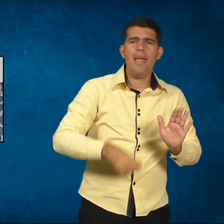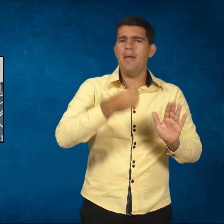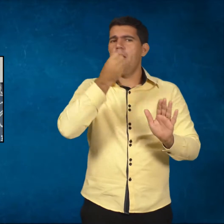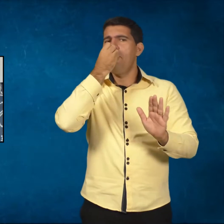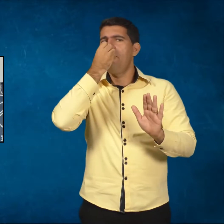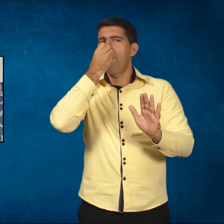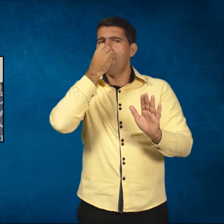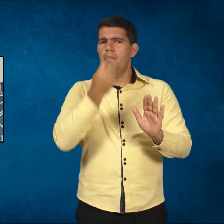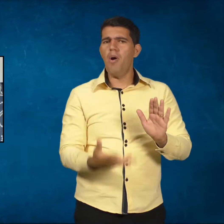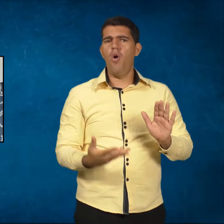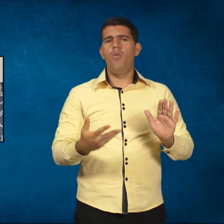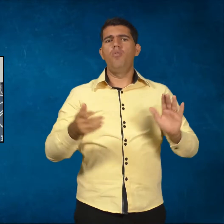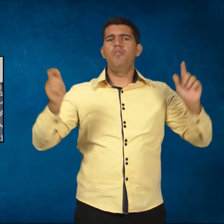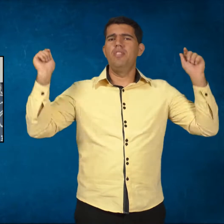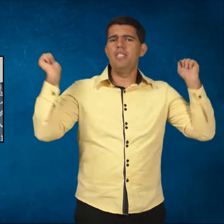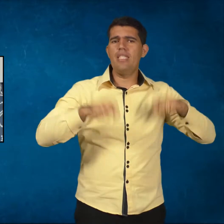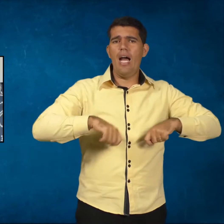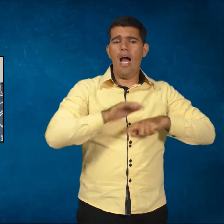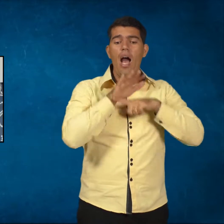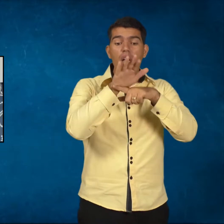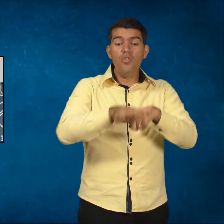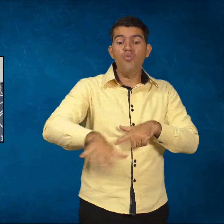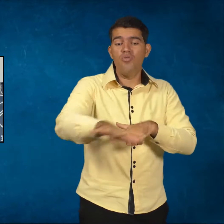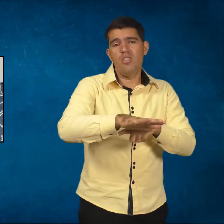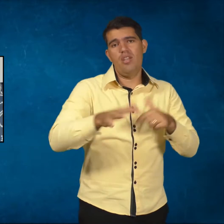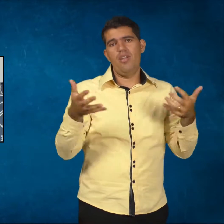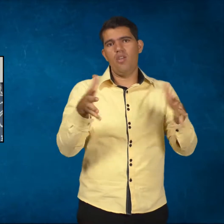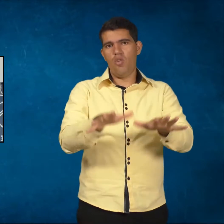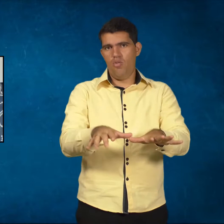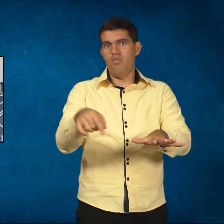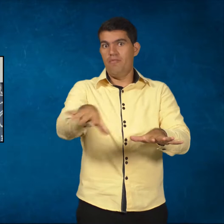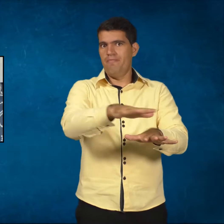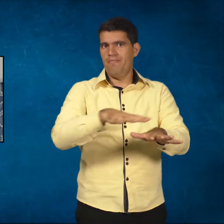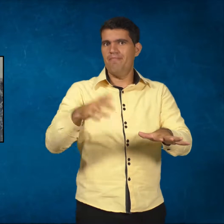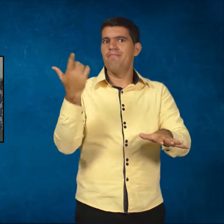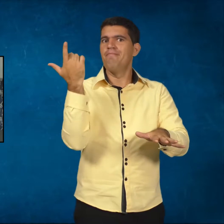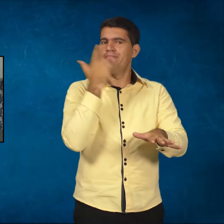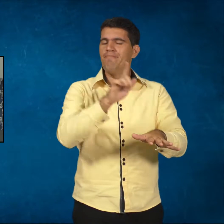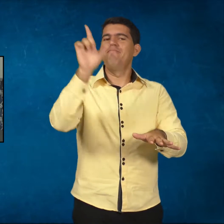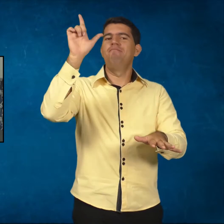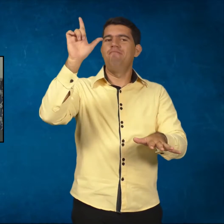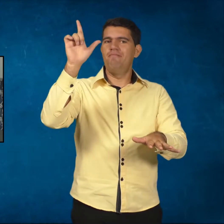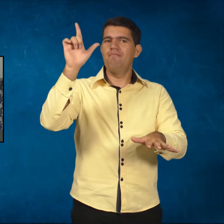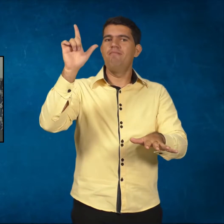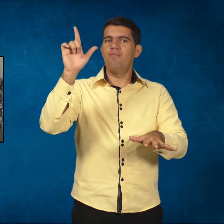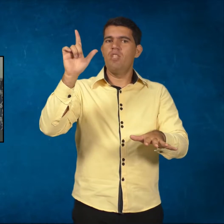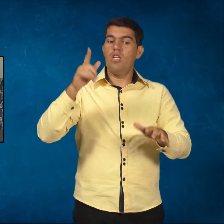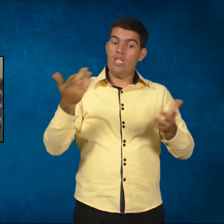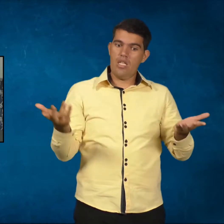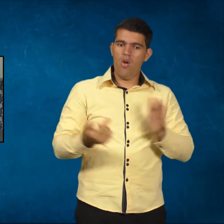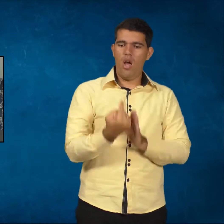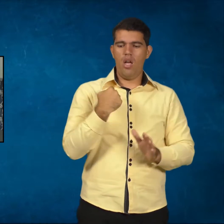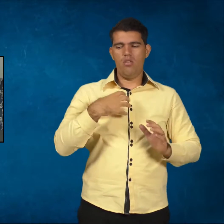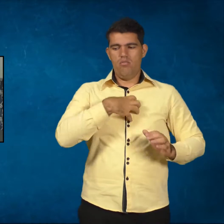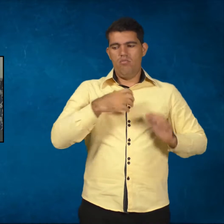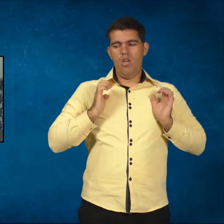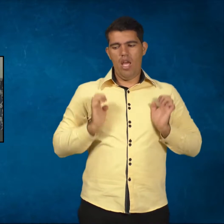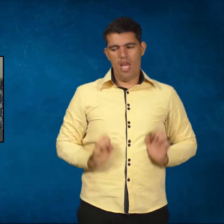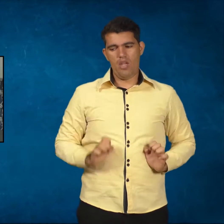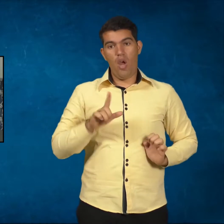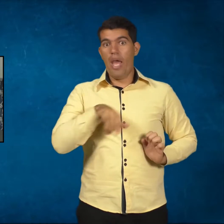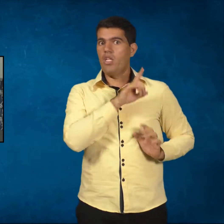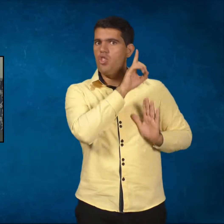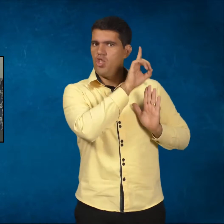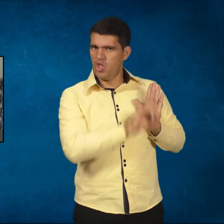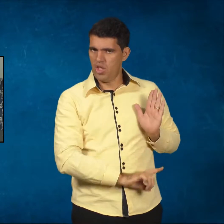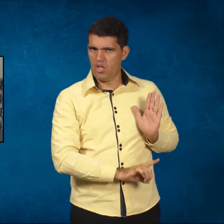grande possibilidade da inclusão escolar ser bem sucedida. Então, enquanto princípio ético, a gente já sabe que é direito,